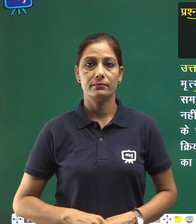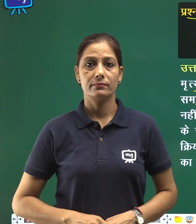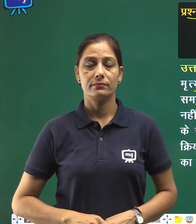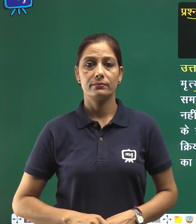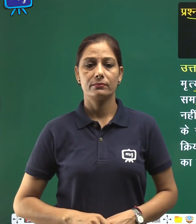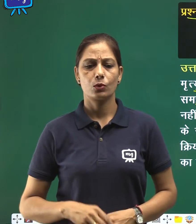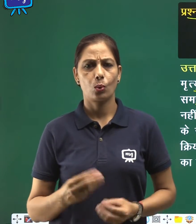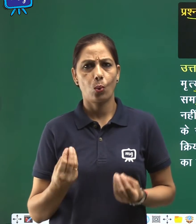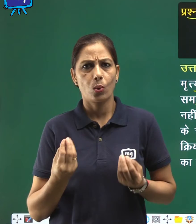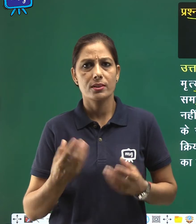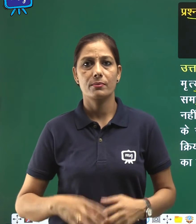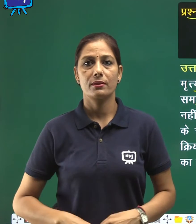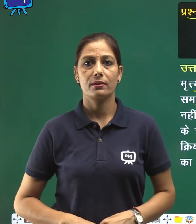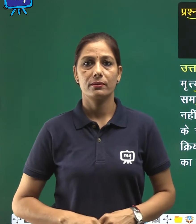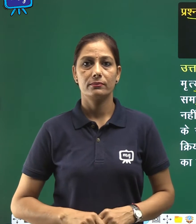तनिक भी